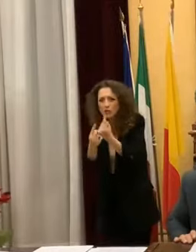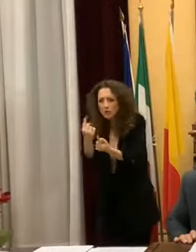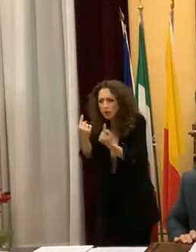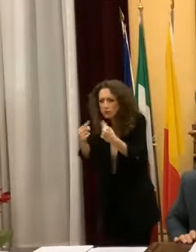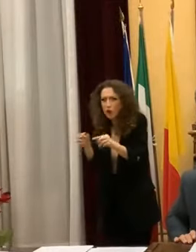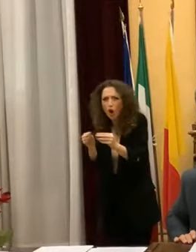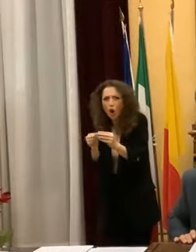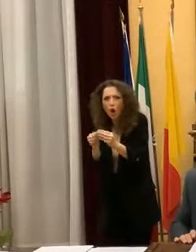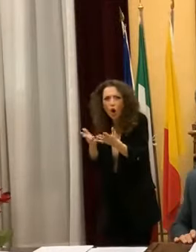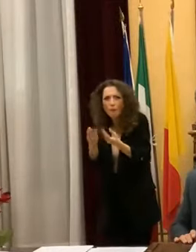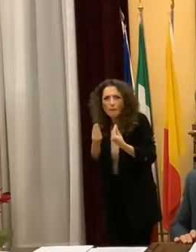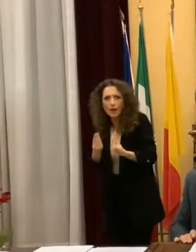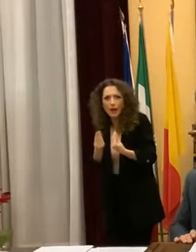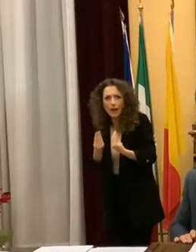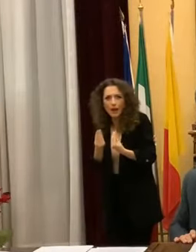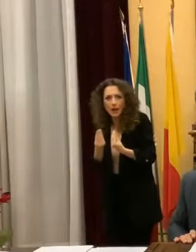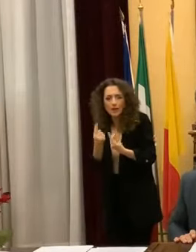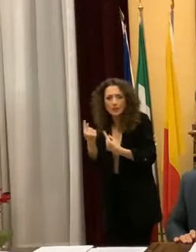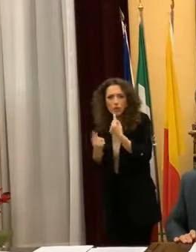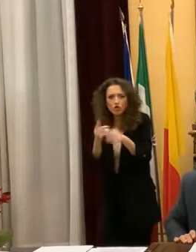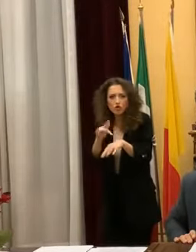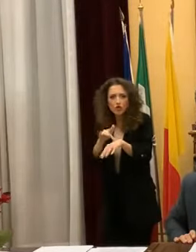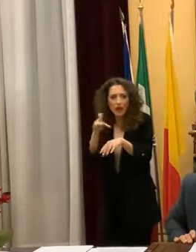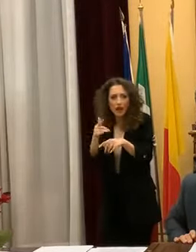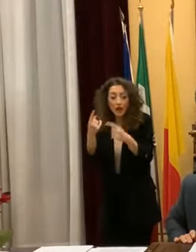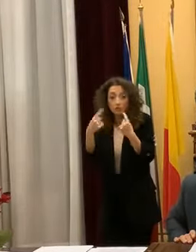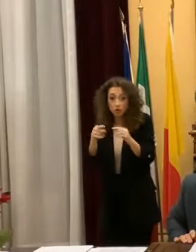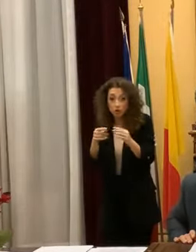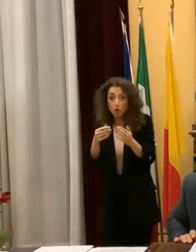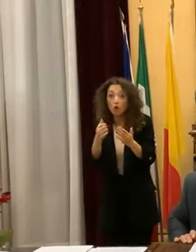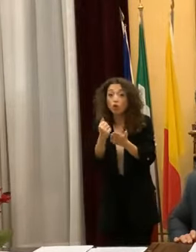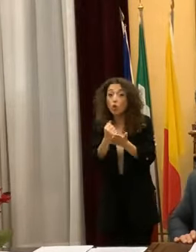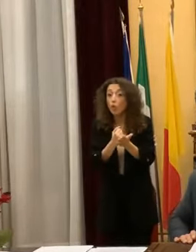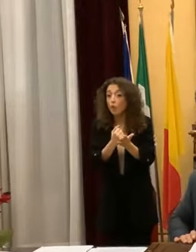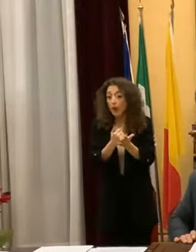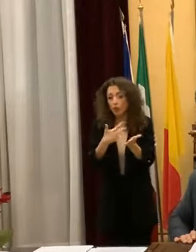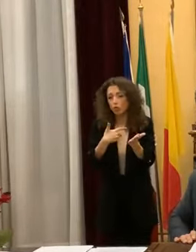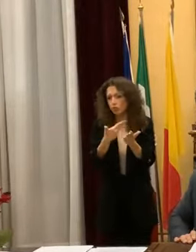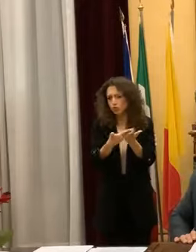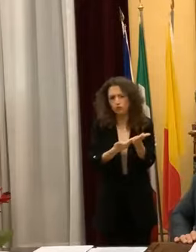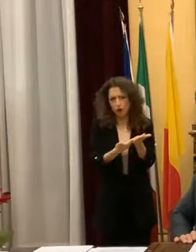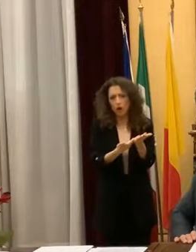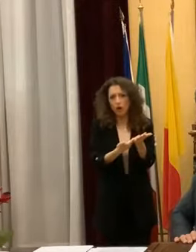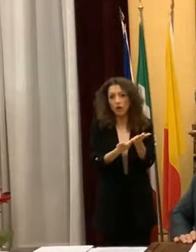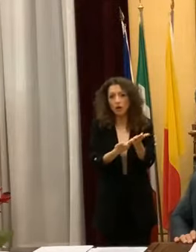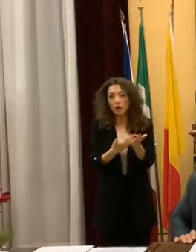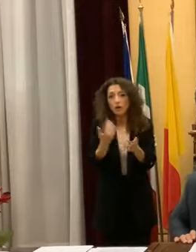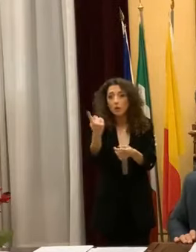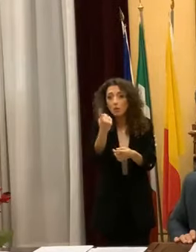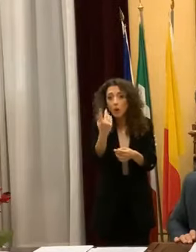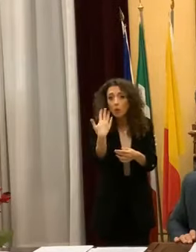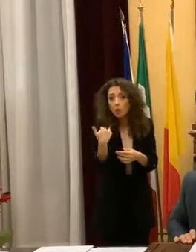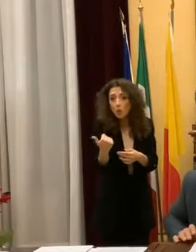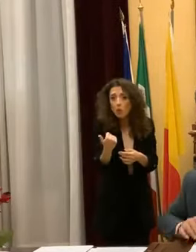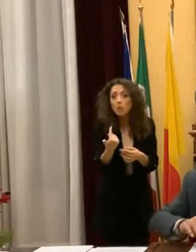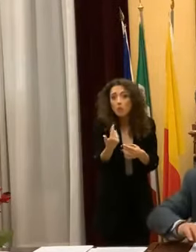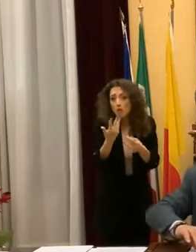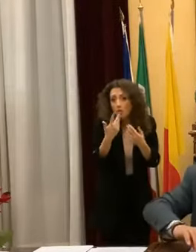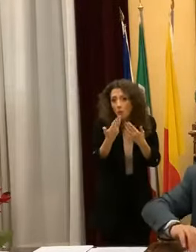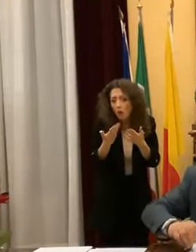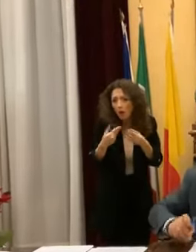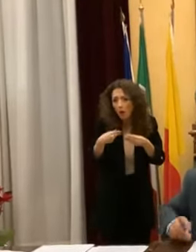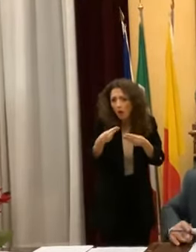così delicata. Questo è un documento che è in mio possesso. Se qualcuno me lo chiede,